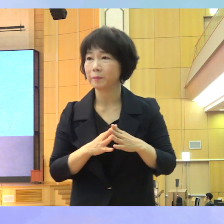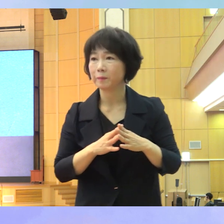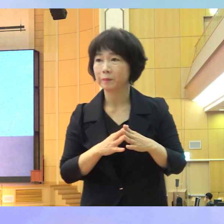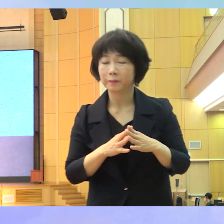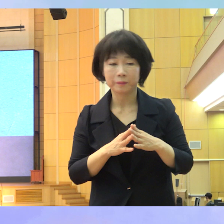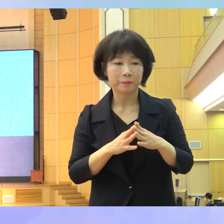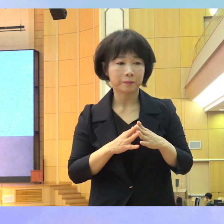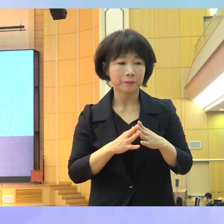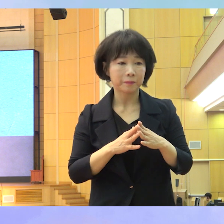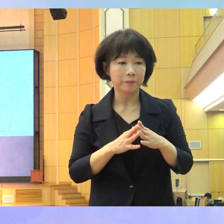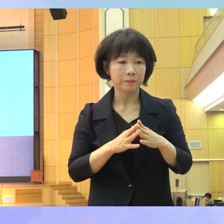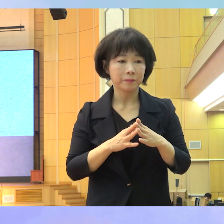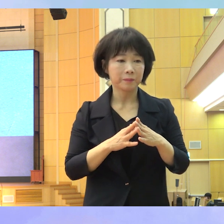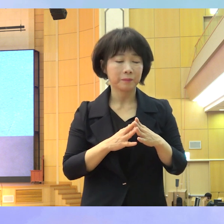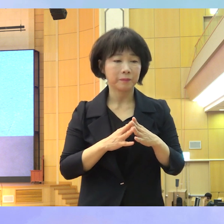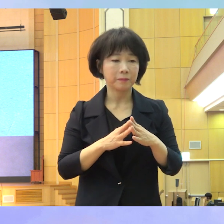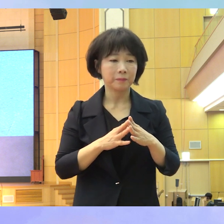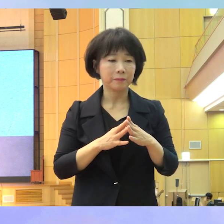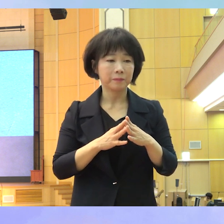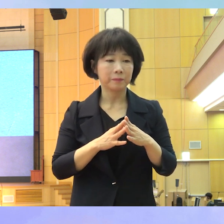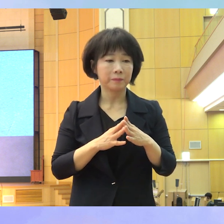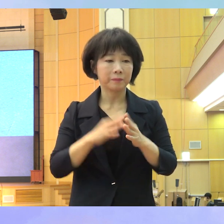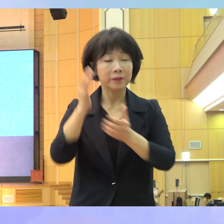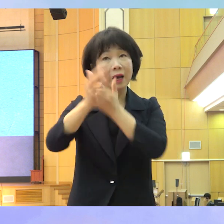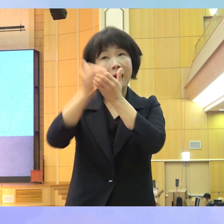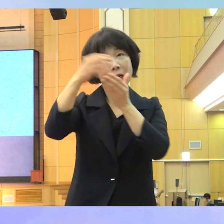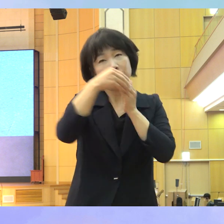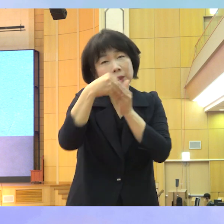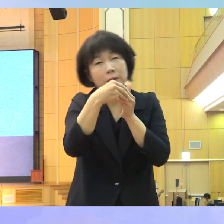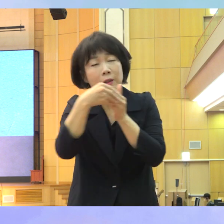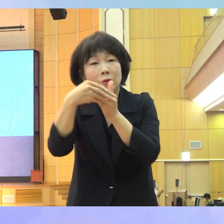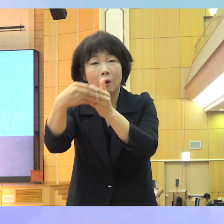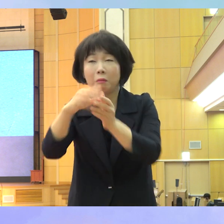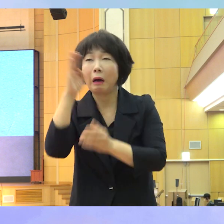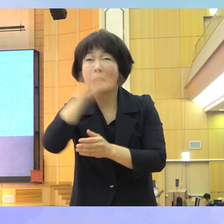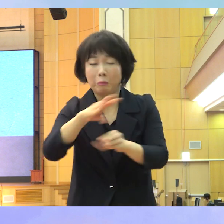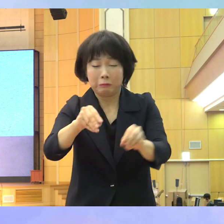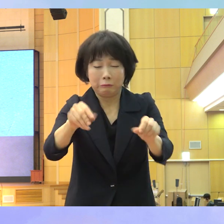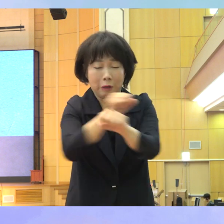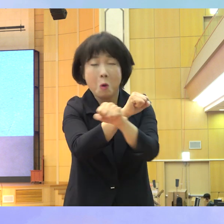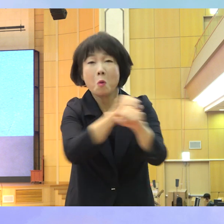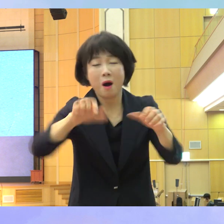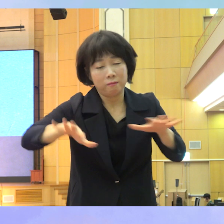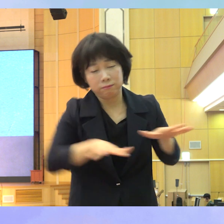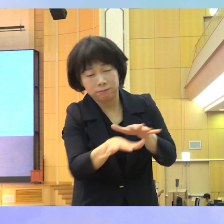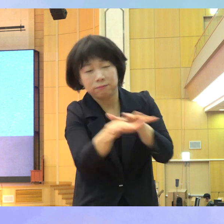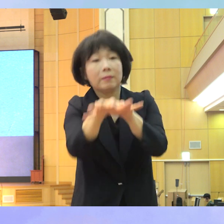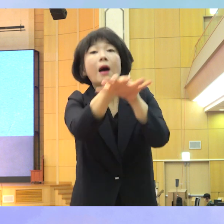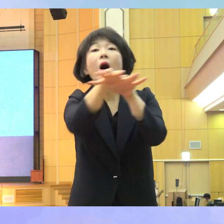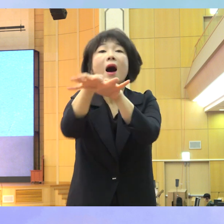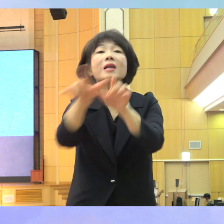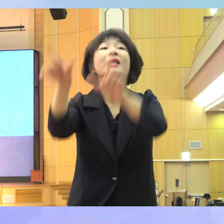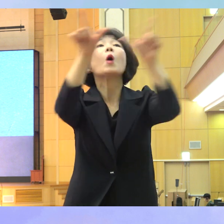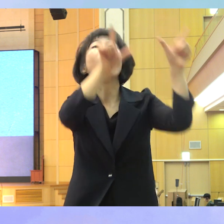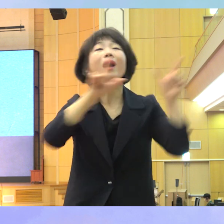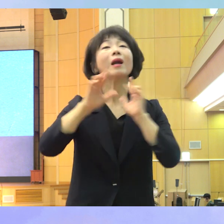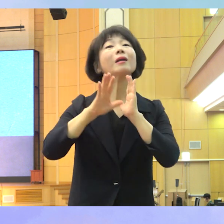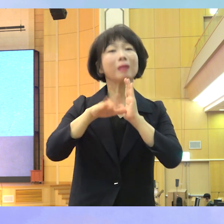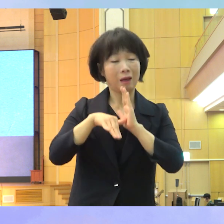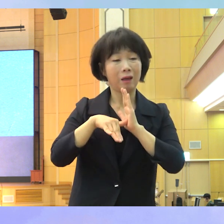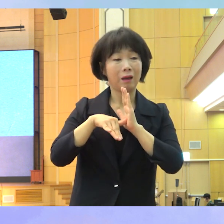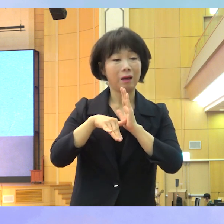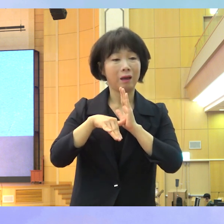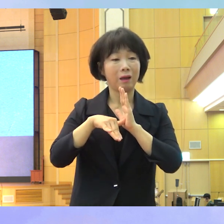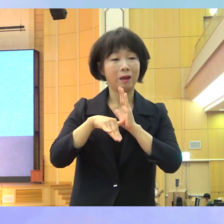그리고 애굽의 다스림 받지 않고 하나님의 인도하심으로 광야 생활을 하면서, 그렇지만 그 광야 생활이 이스라엘 백성들의 최종